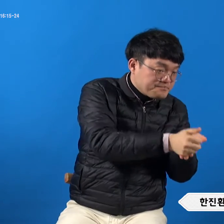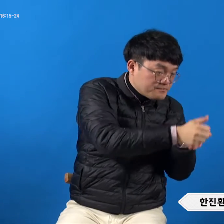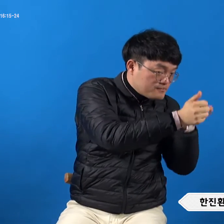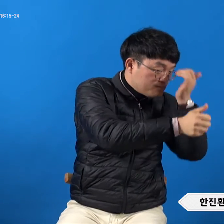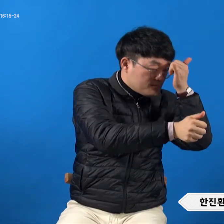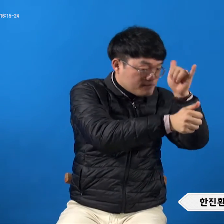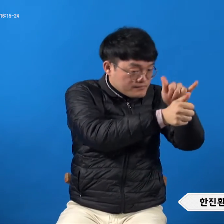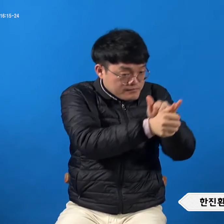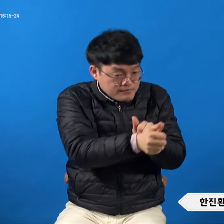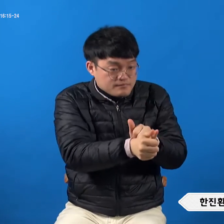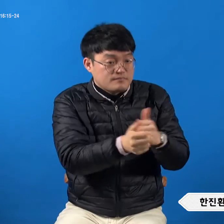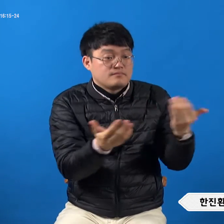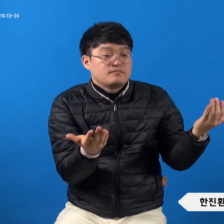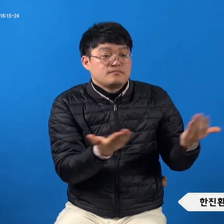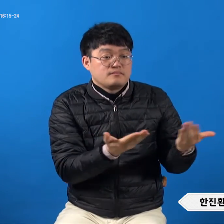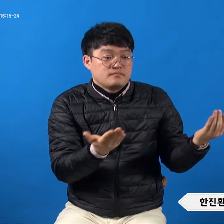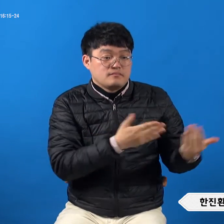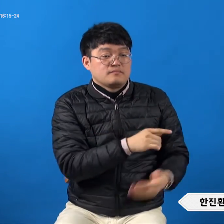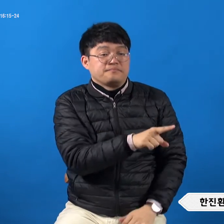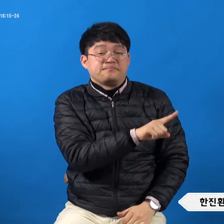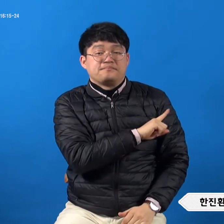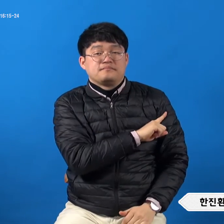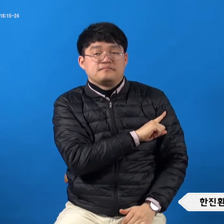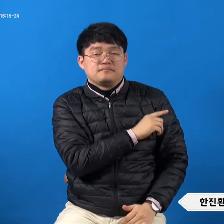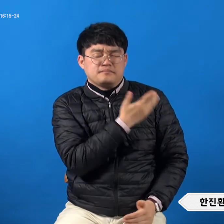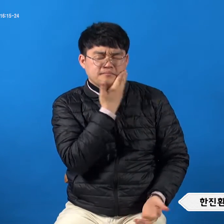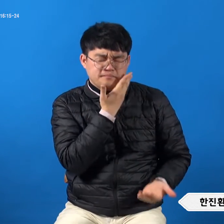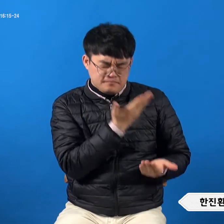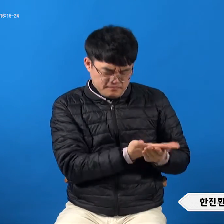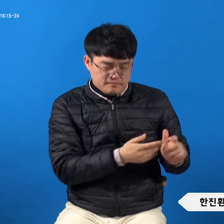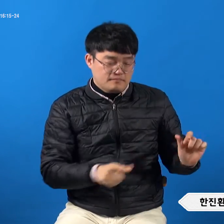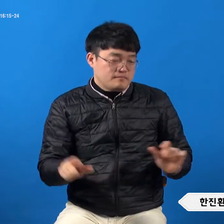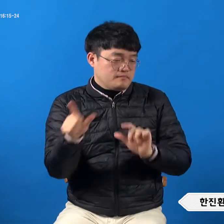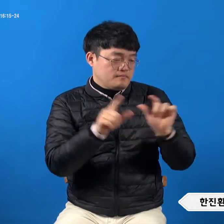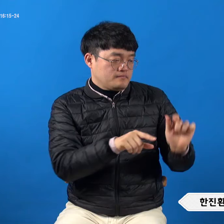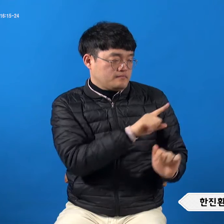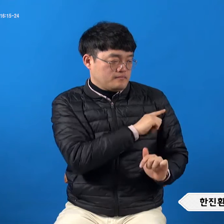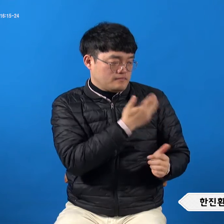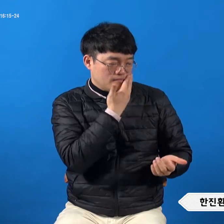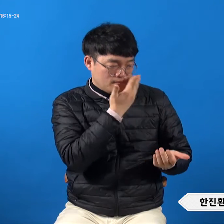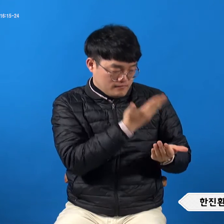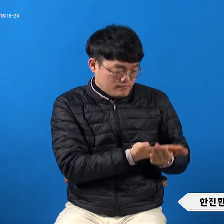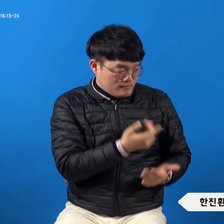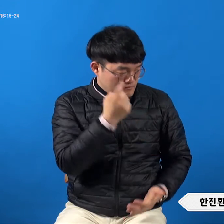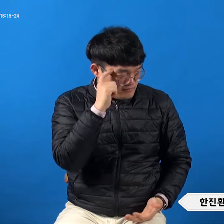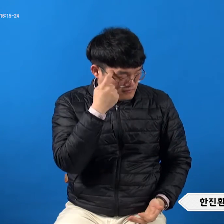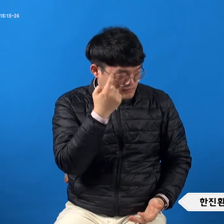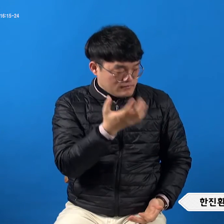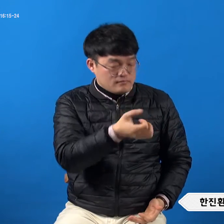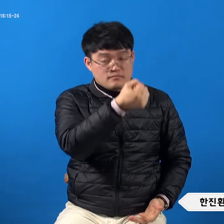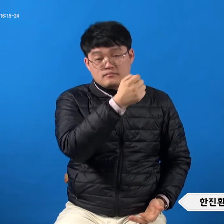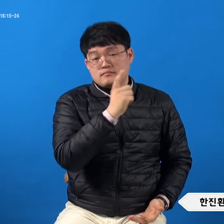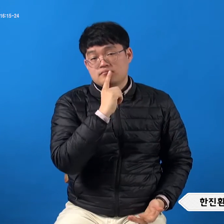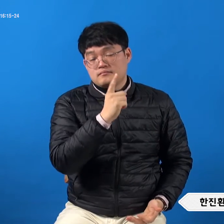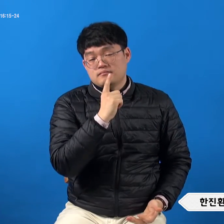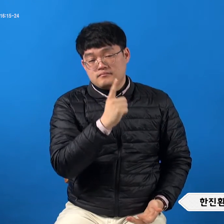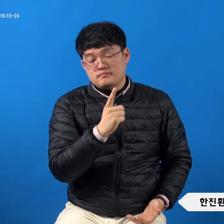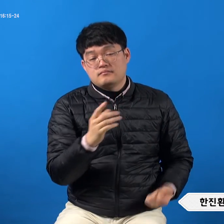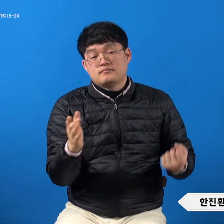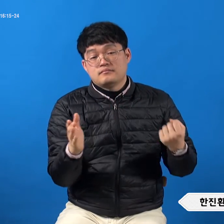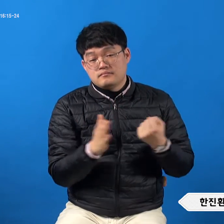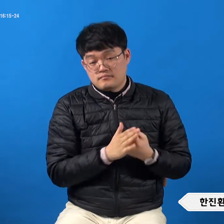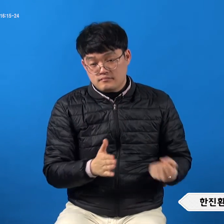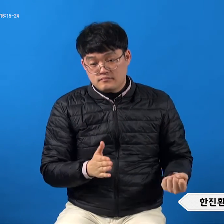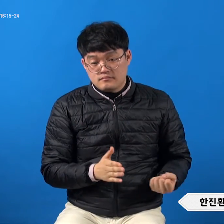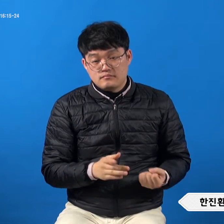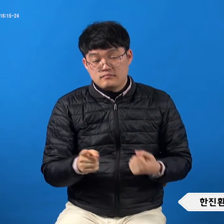중에 하나로 그렇게 생각한 것이 아니라 그것을 자기 삶의 최우선 순위에 두었다는 것입니다.